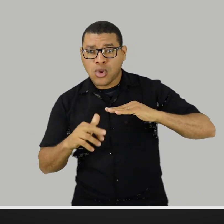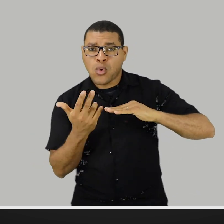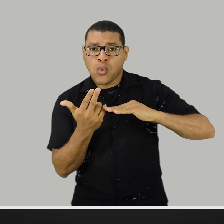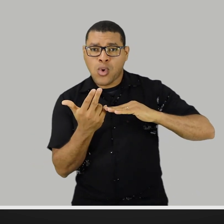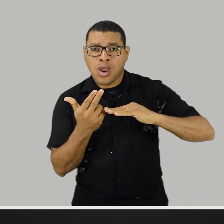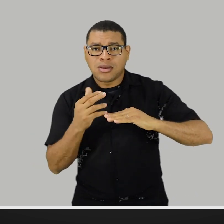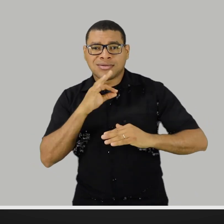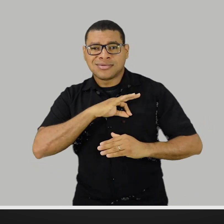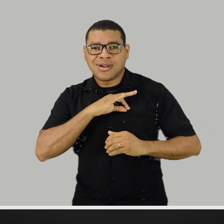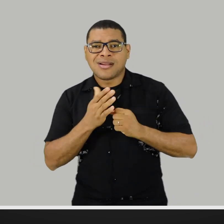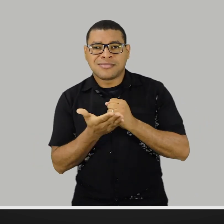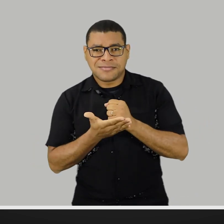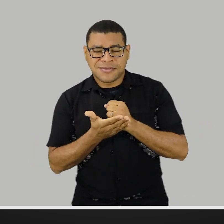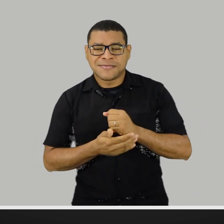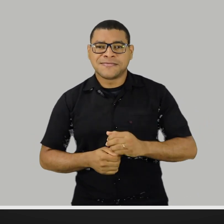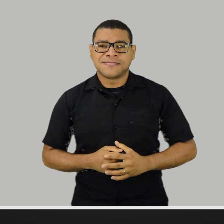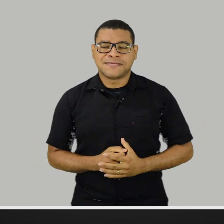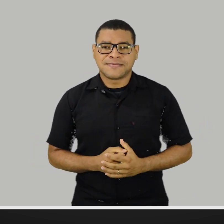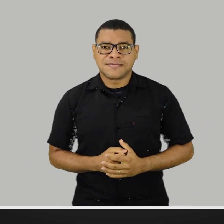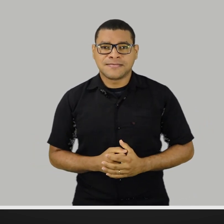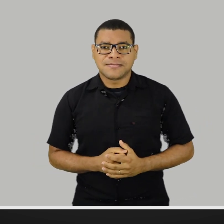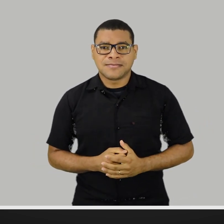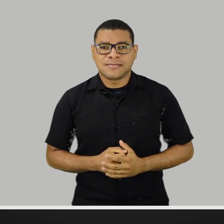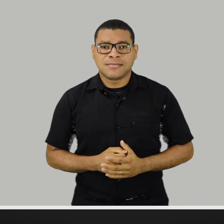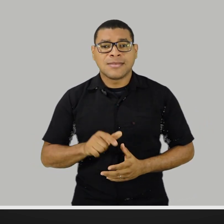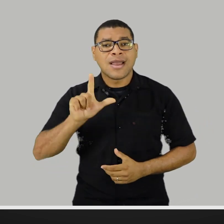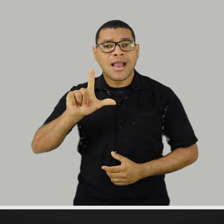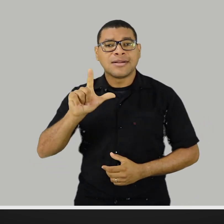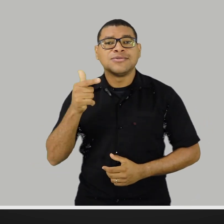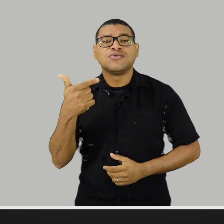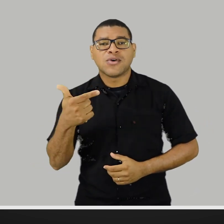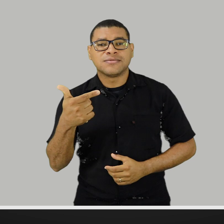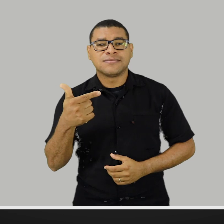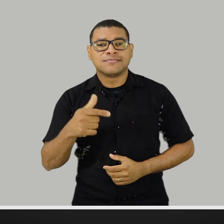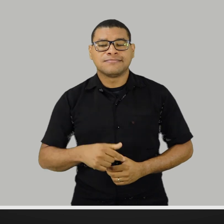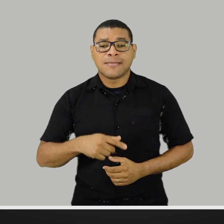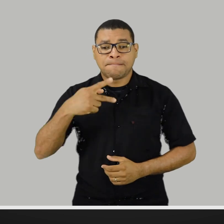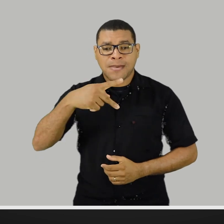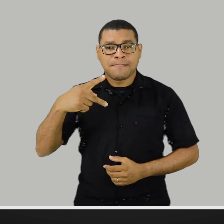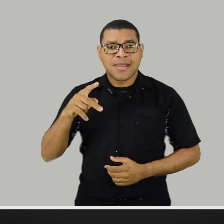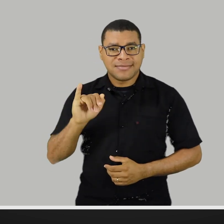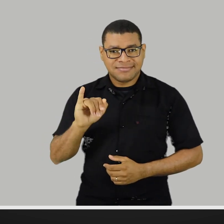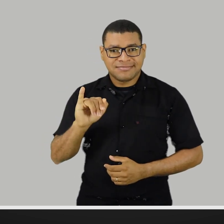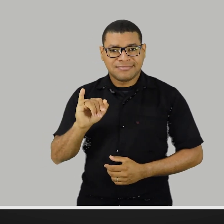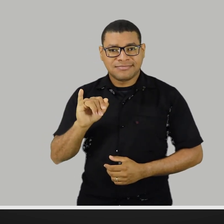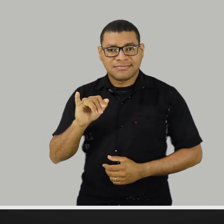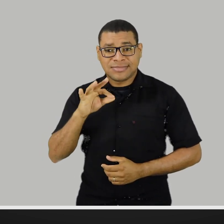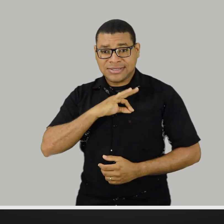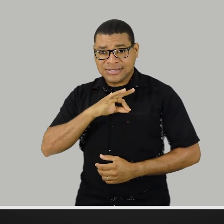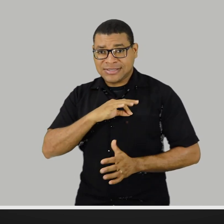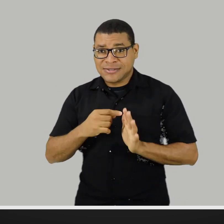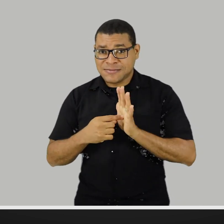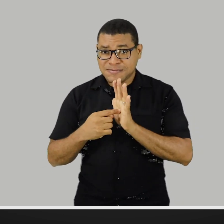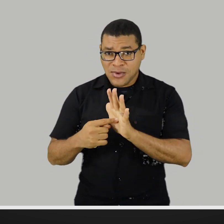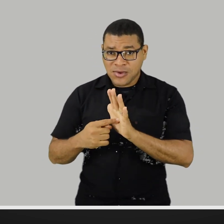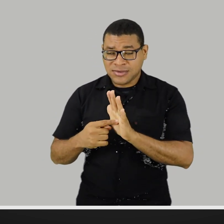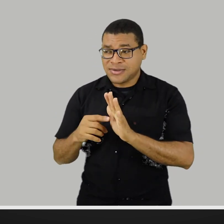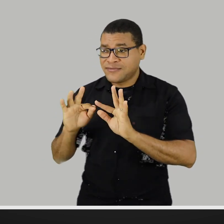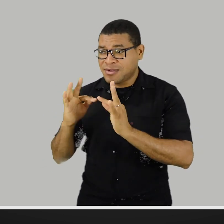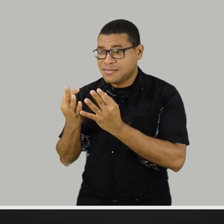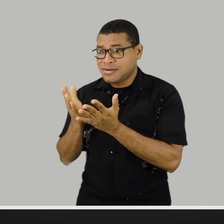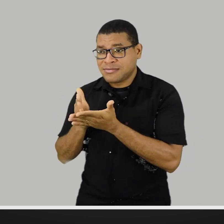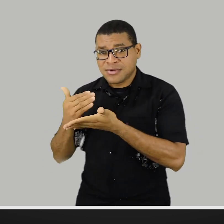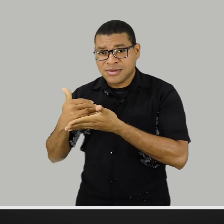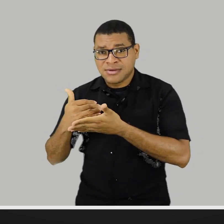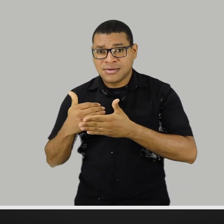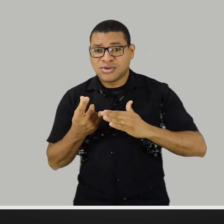capita o 12.2 l2pp renda menor ou igual